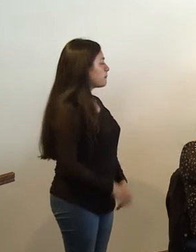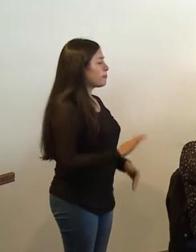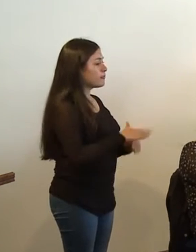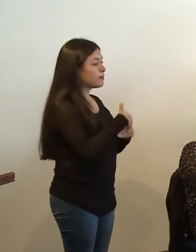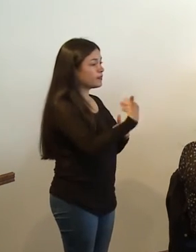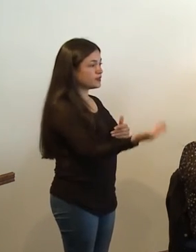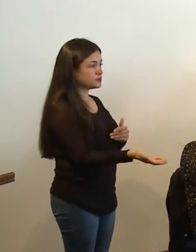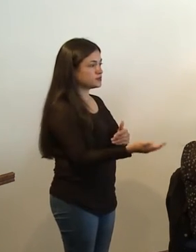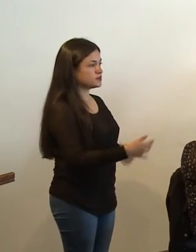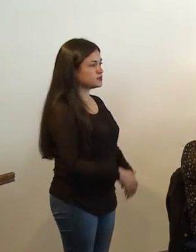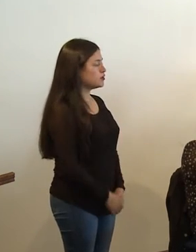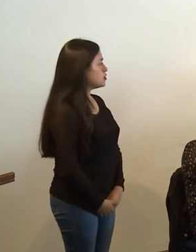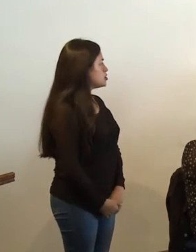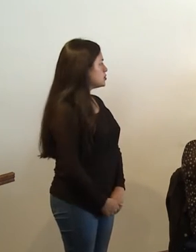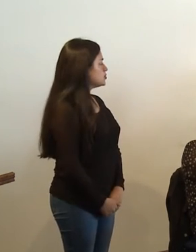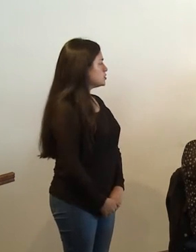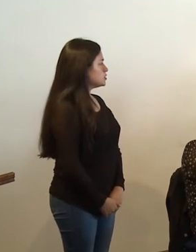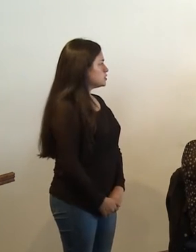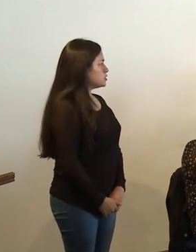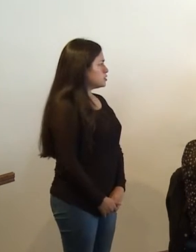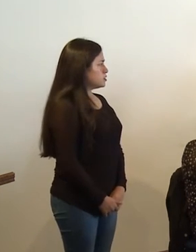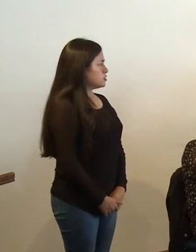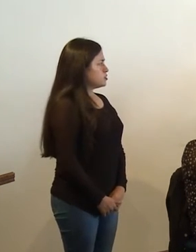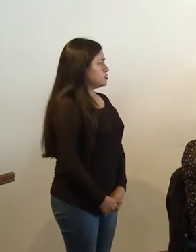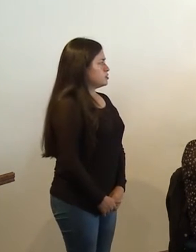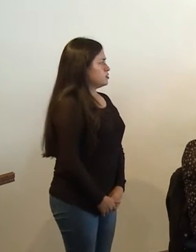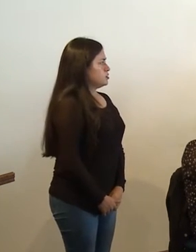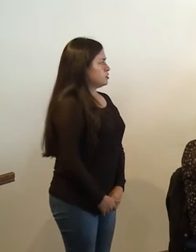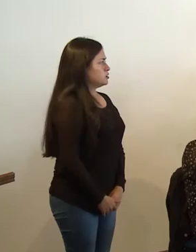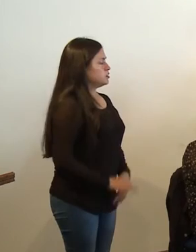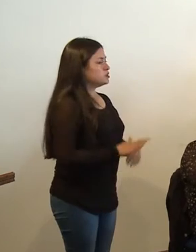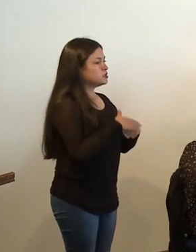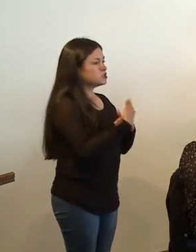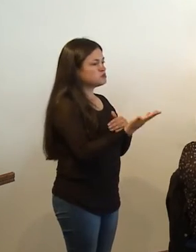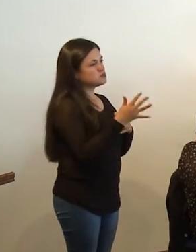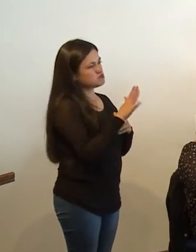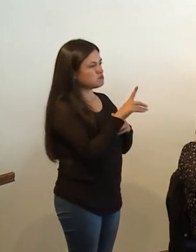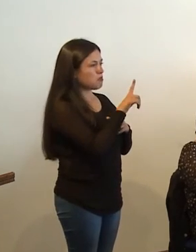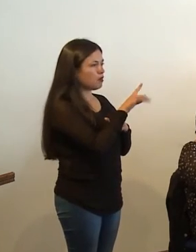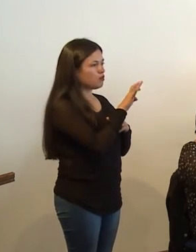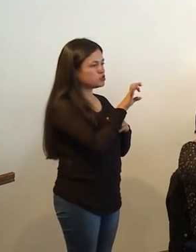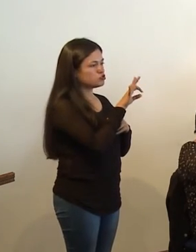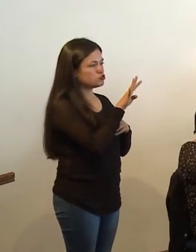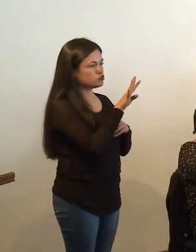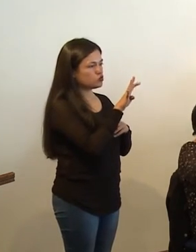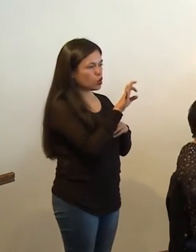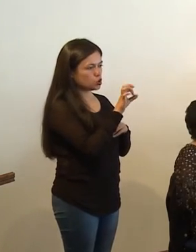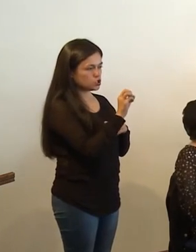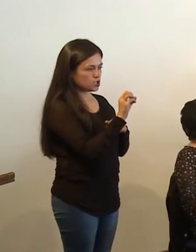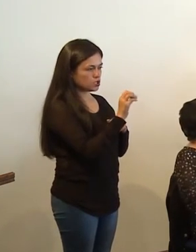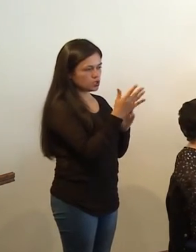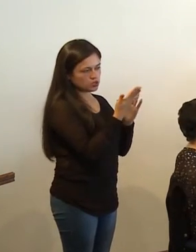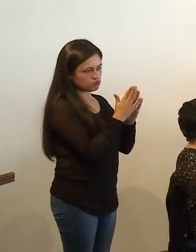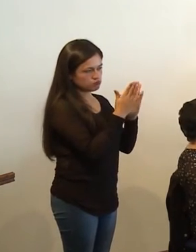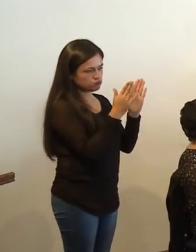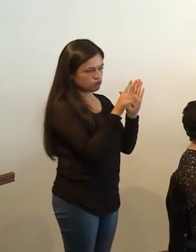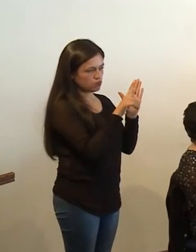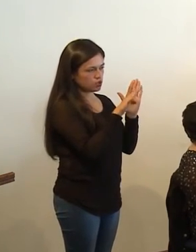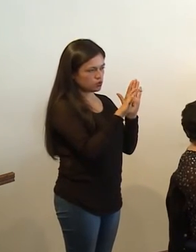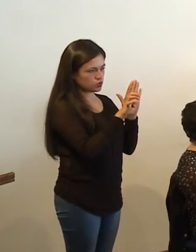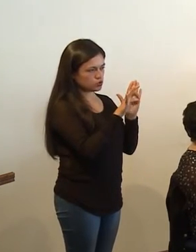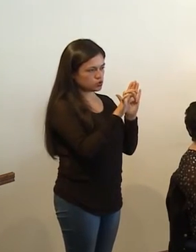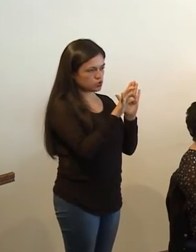Luego, más o menos a mediados de la década de los 80, 84, esto que estoy diciendo como